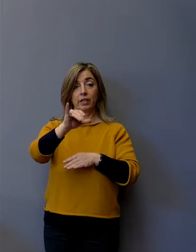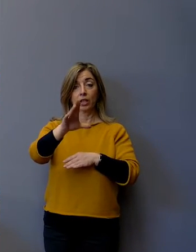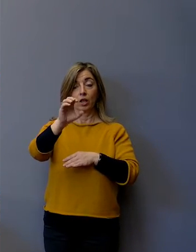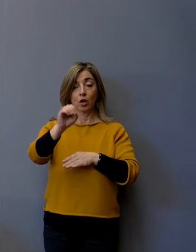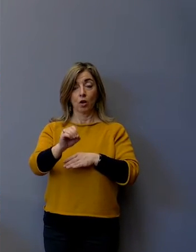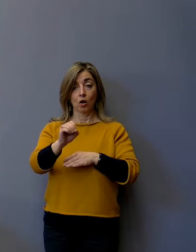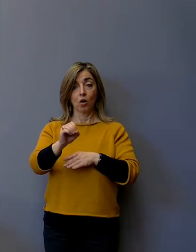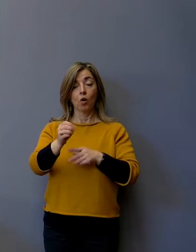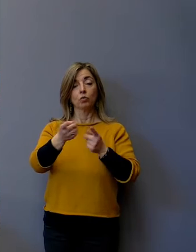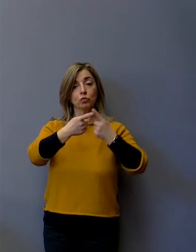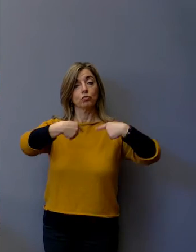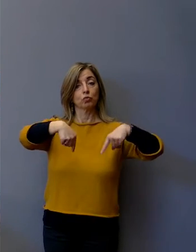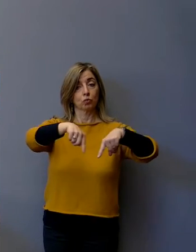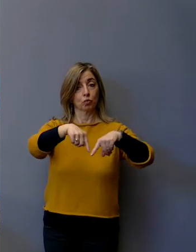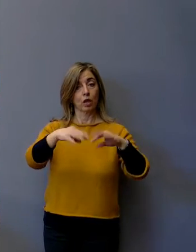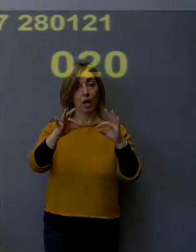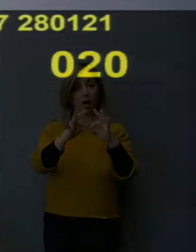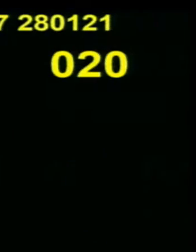si vota